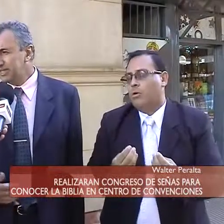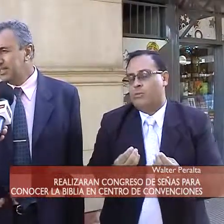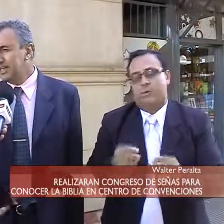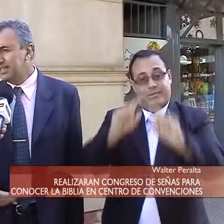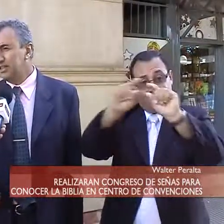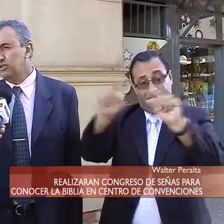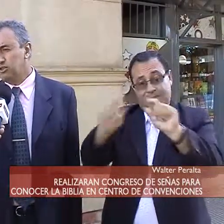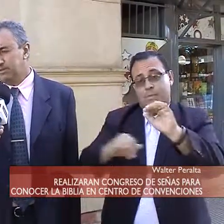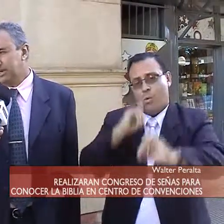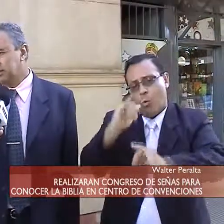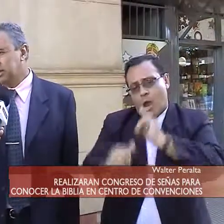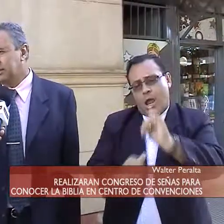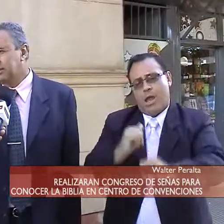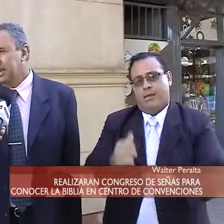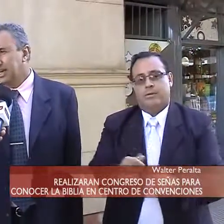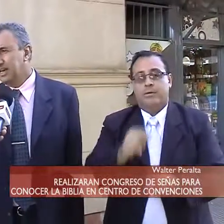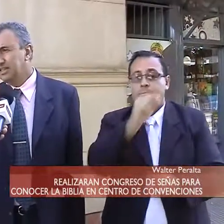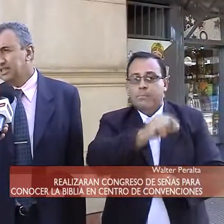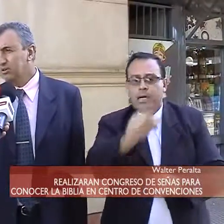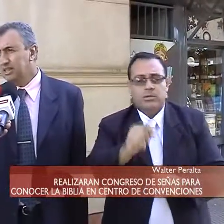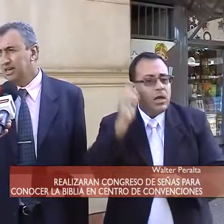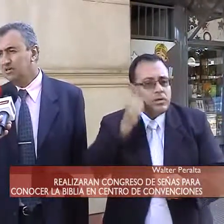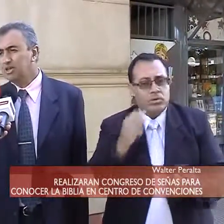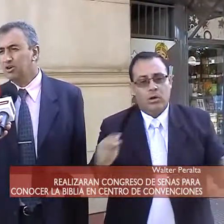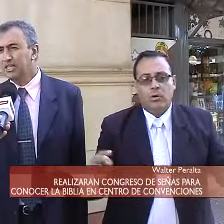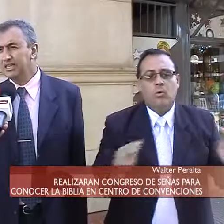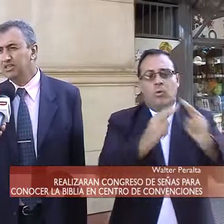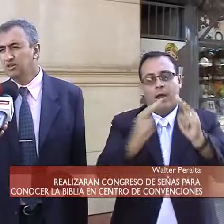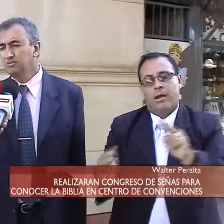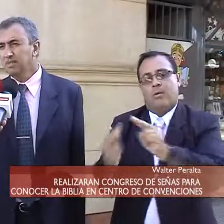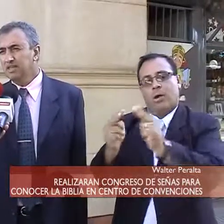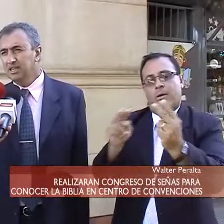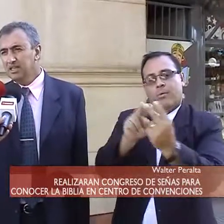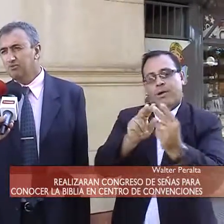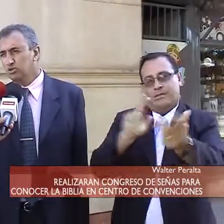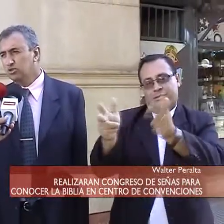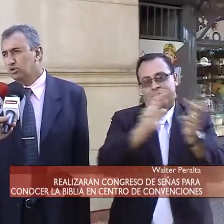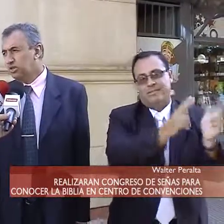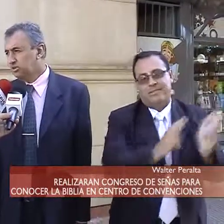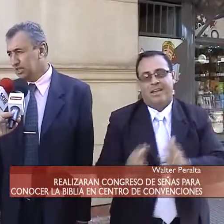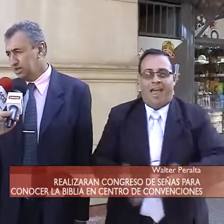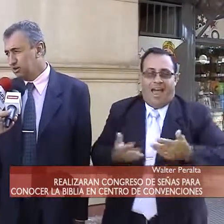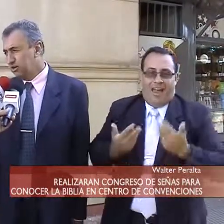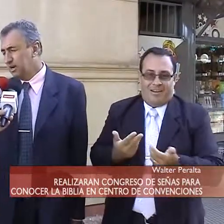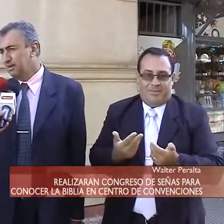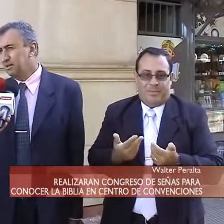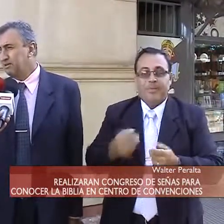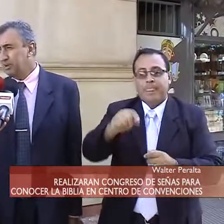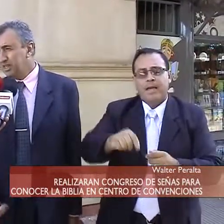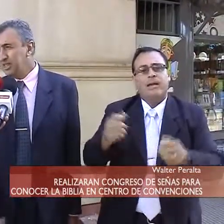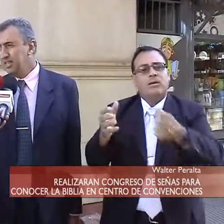que representa el trato con otras personas. Hay que tener en cuenta que nuestra organización ya tiene muchos sordos que son testigos de